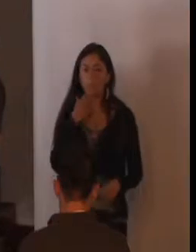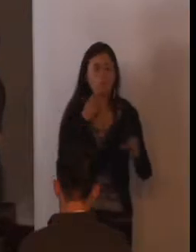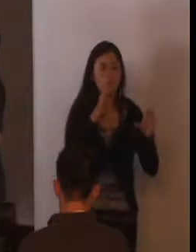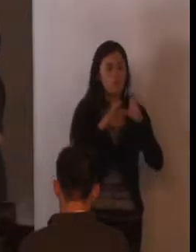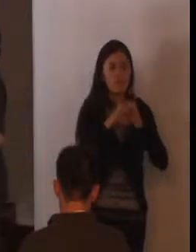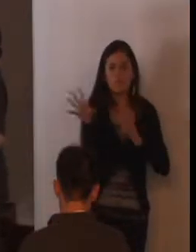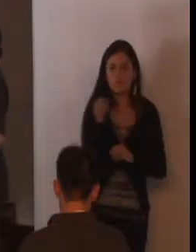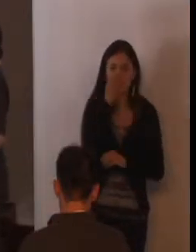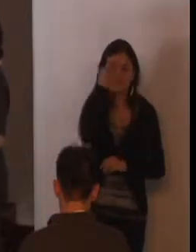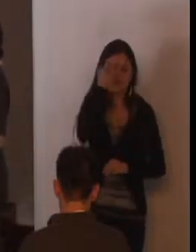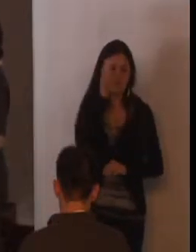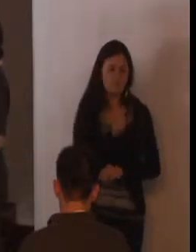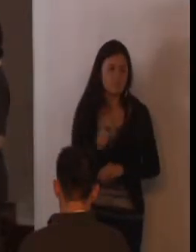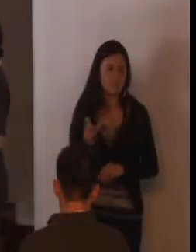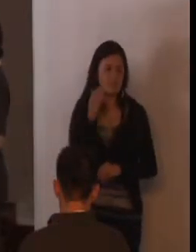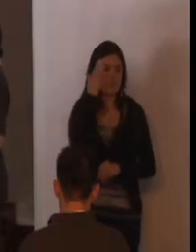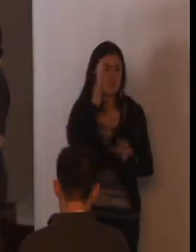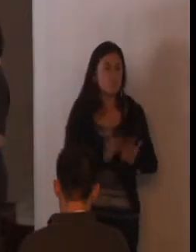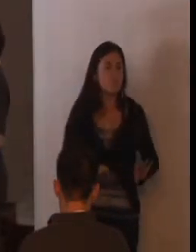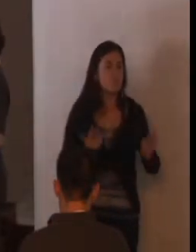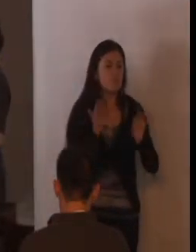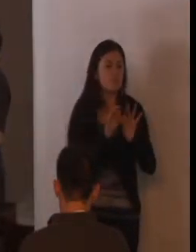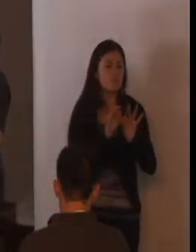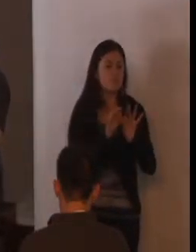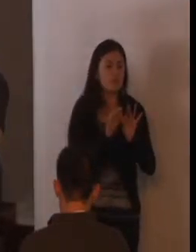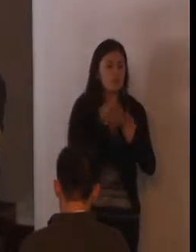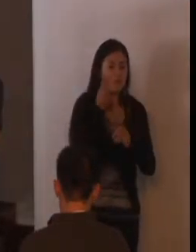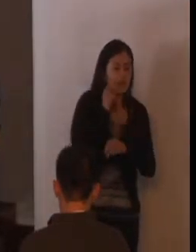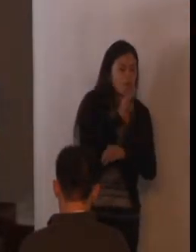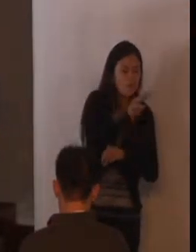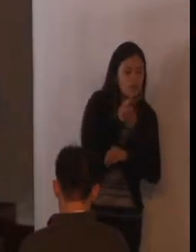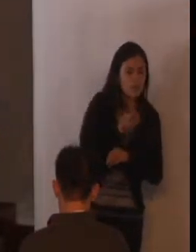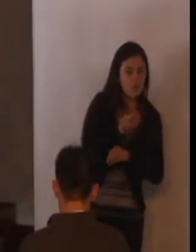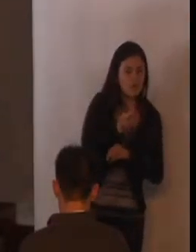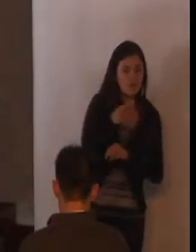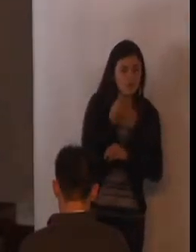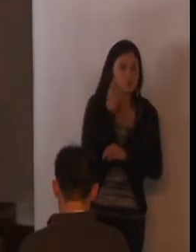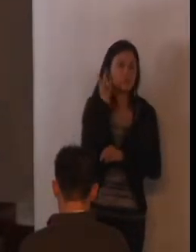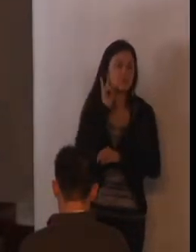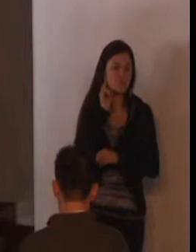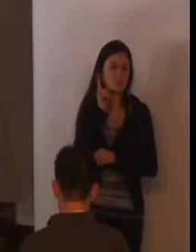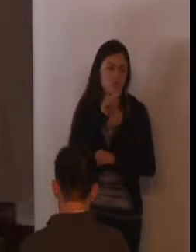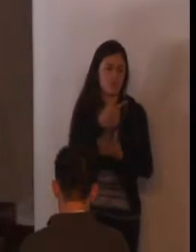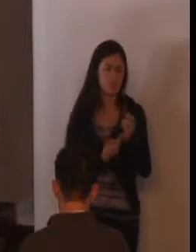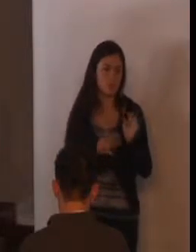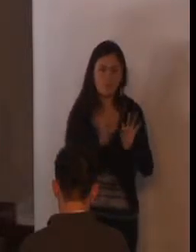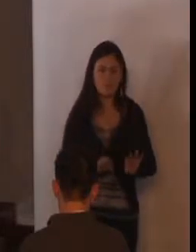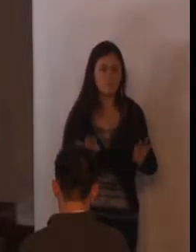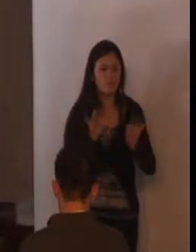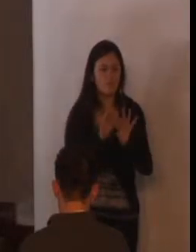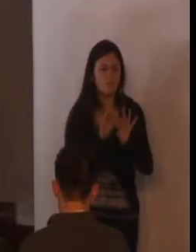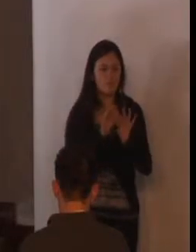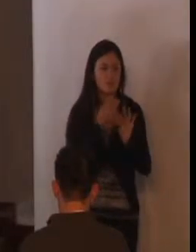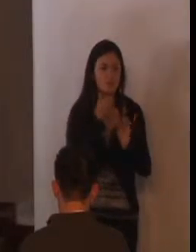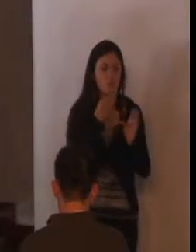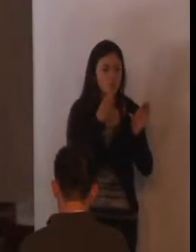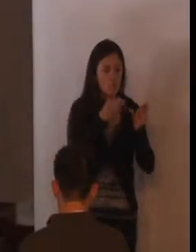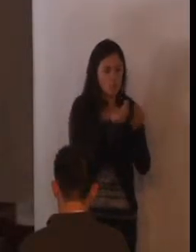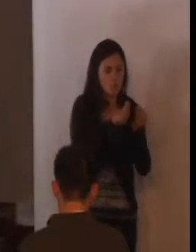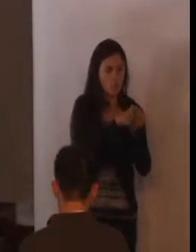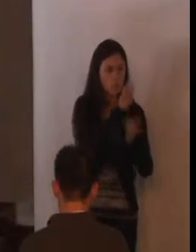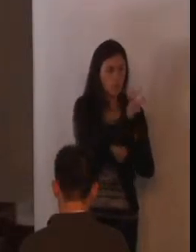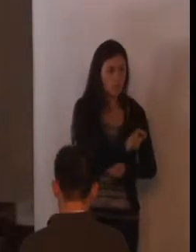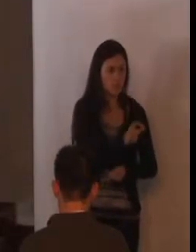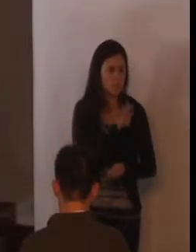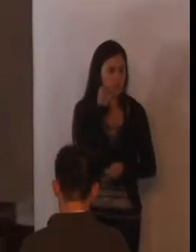bien sabemos todos que es muy importante tanto observar como escuchar, ¿sí? Una de las fortalezas que tienen